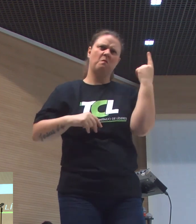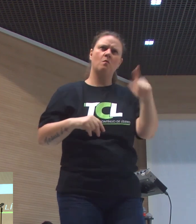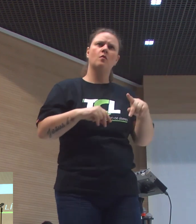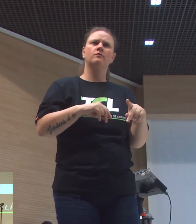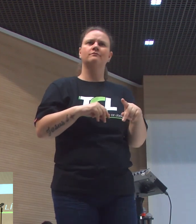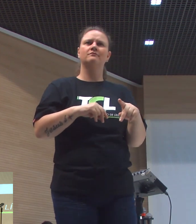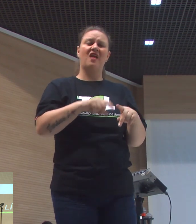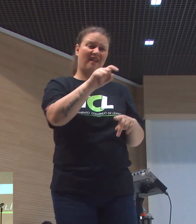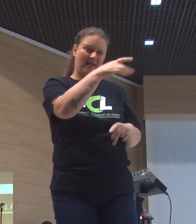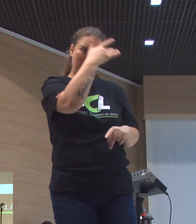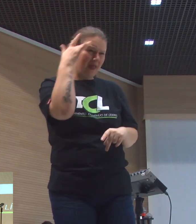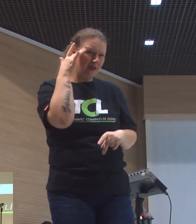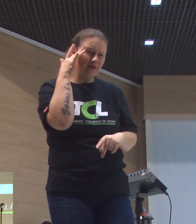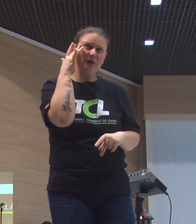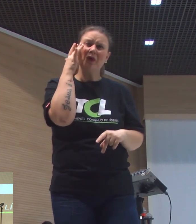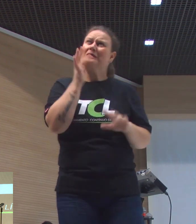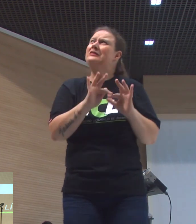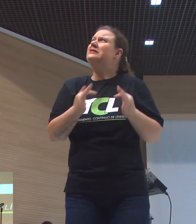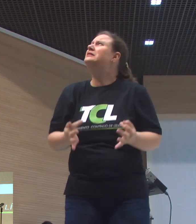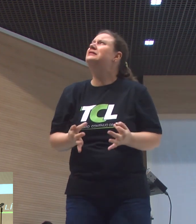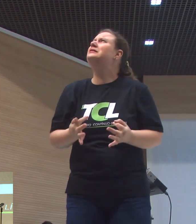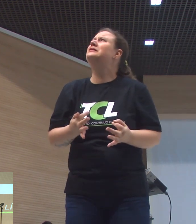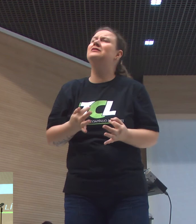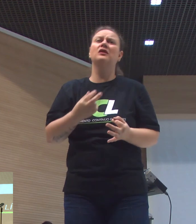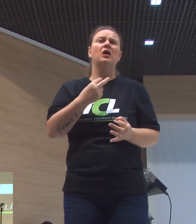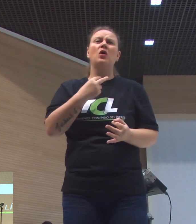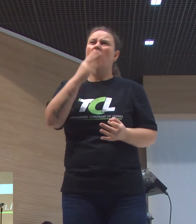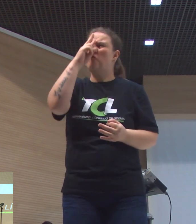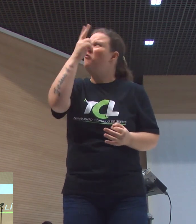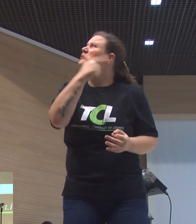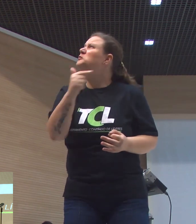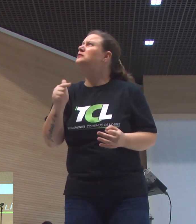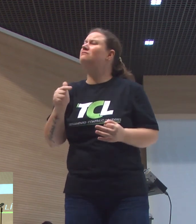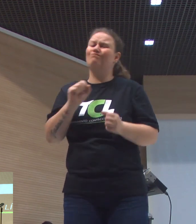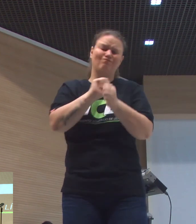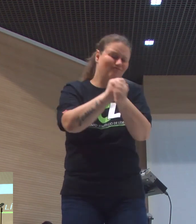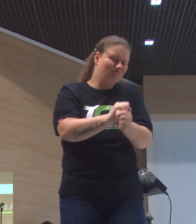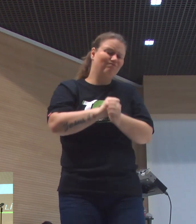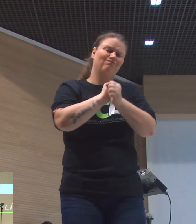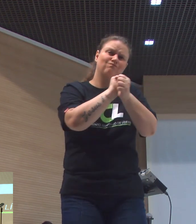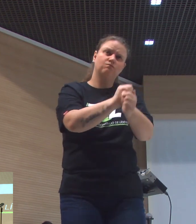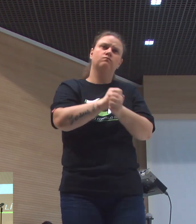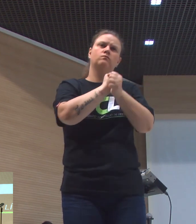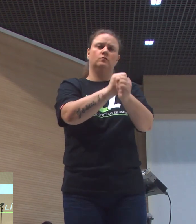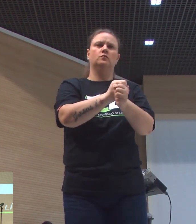do menos favorecido. Isso tudo, gente, está lá em nossas